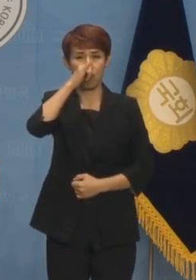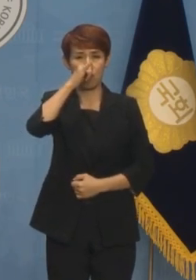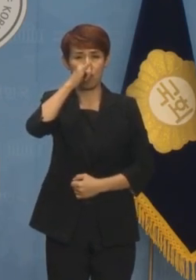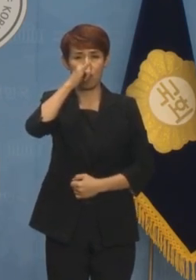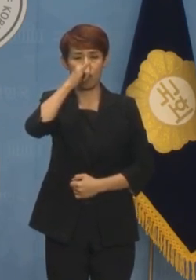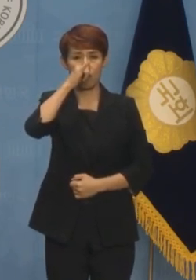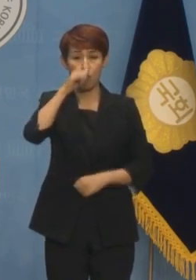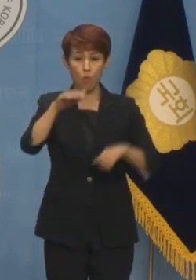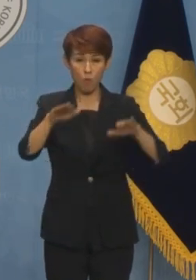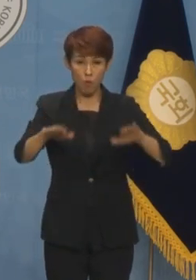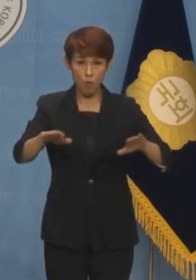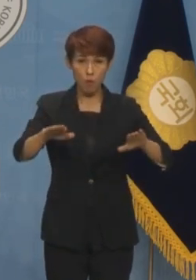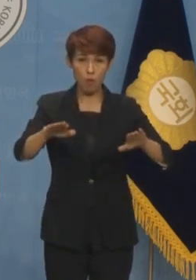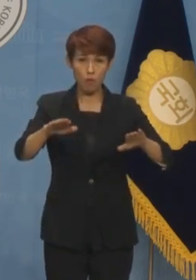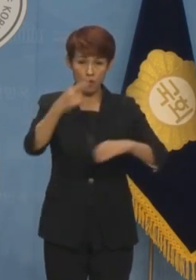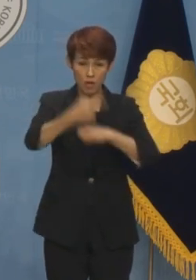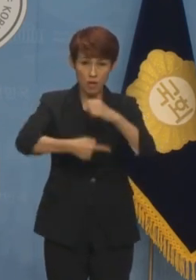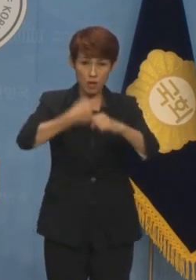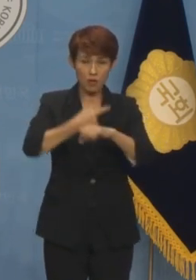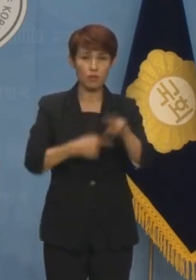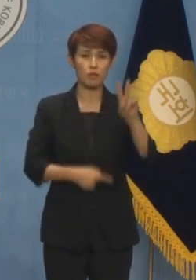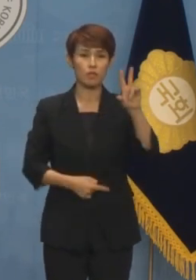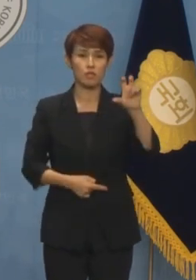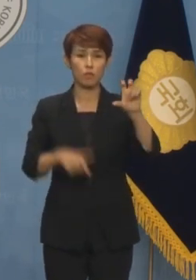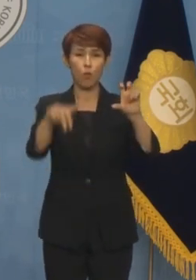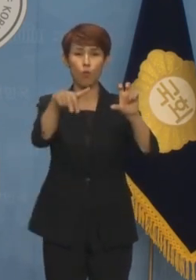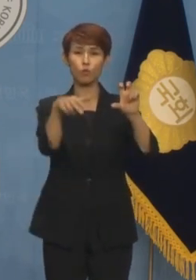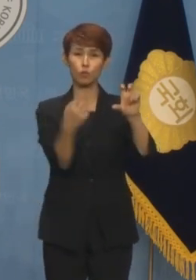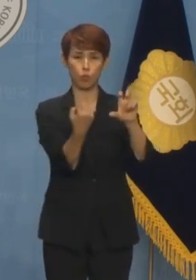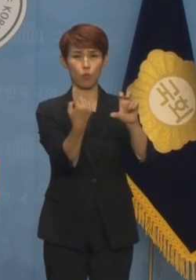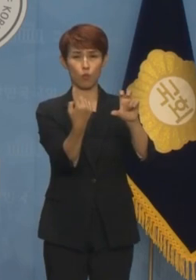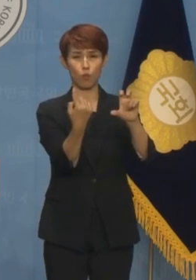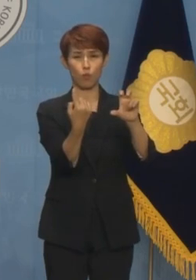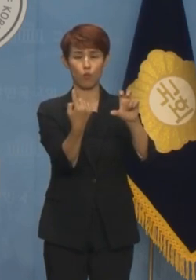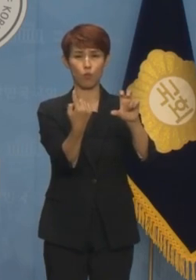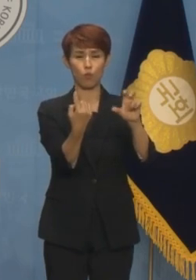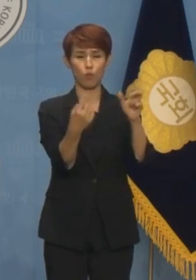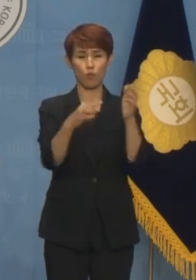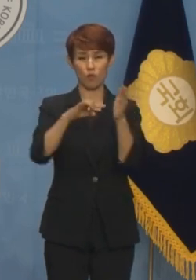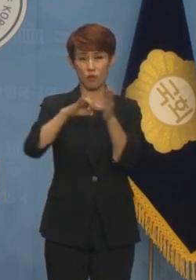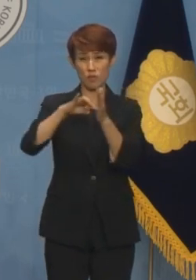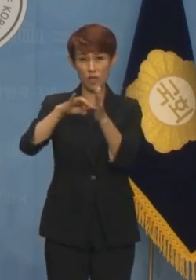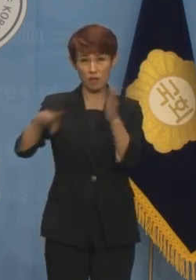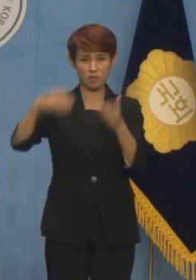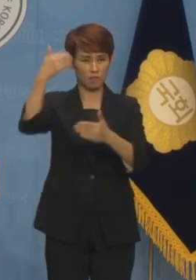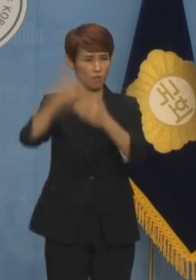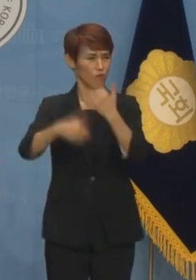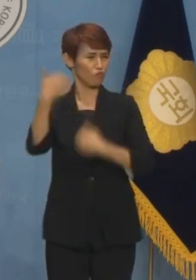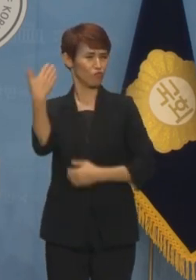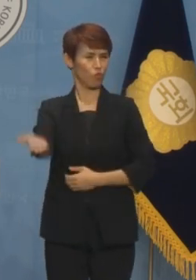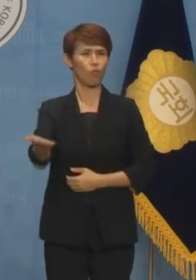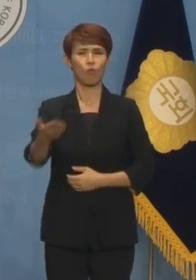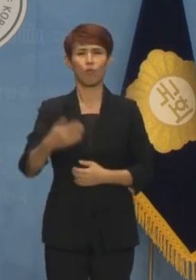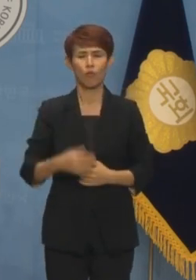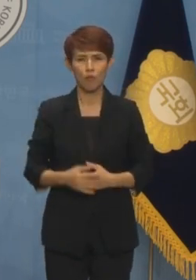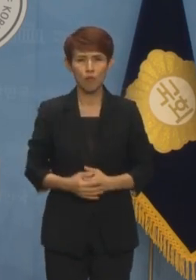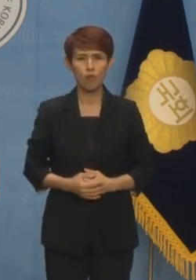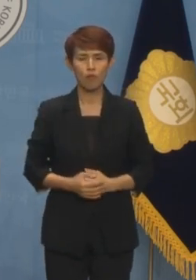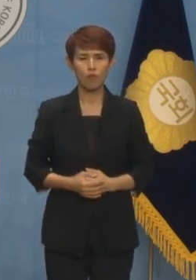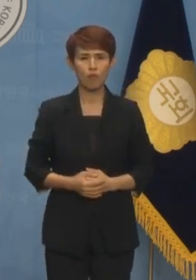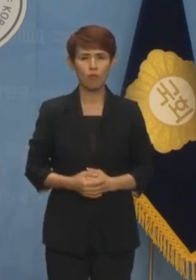해왔고 금년 한 해 총 25조 원 수준에 달하는 세금을 감면시켜주고